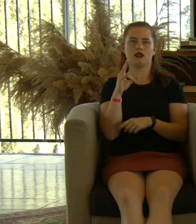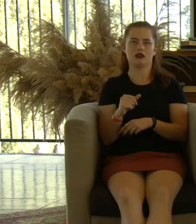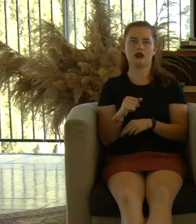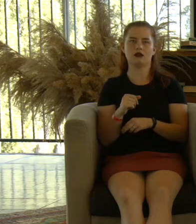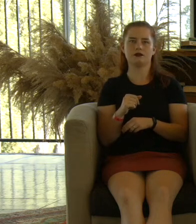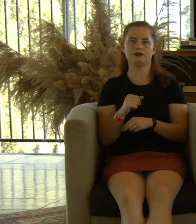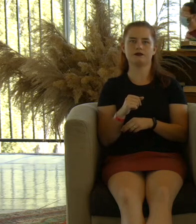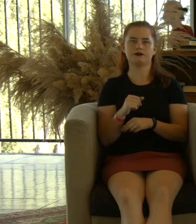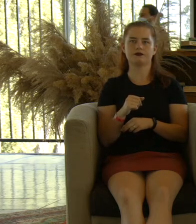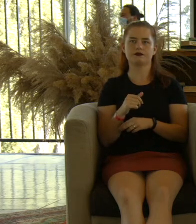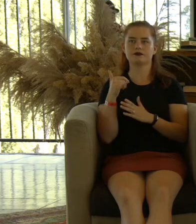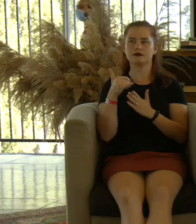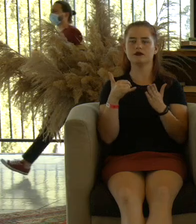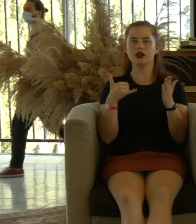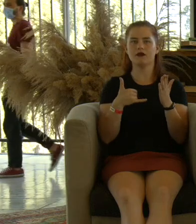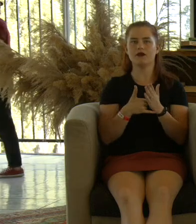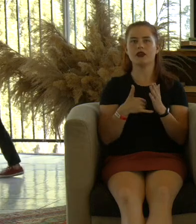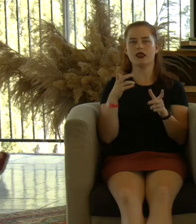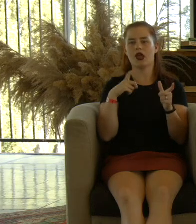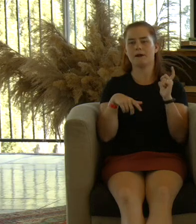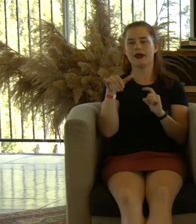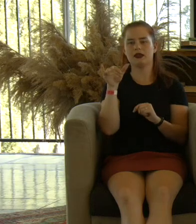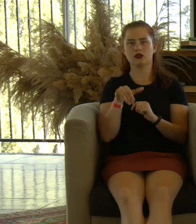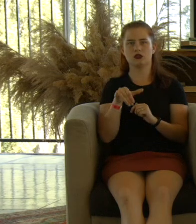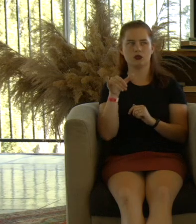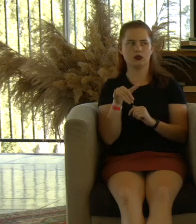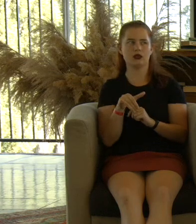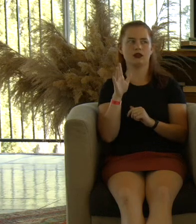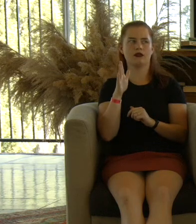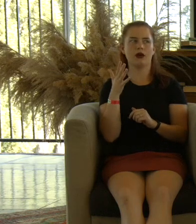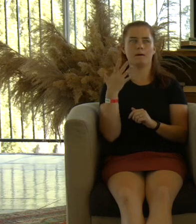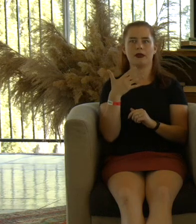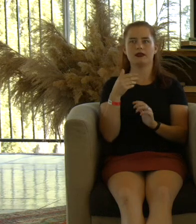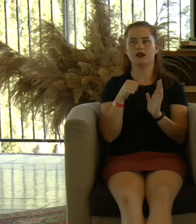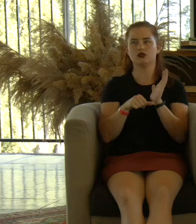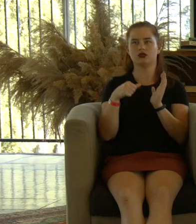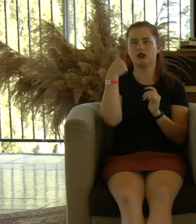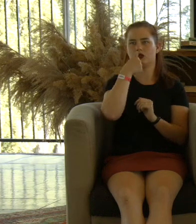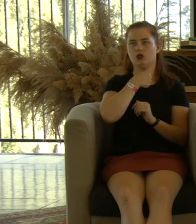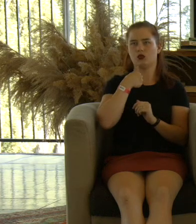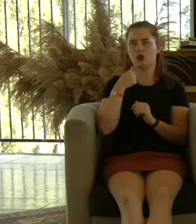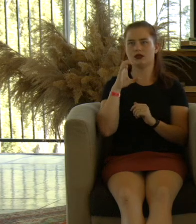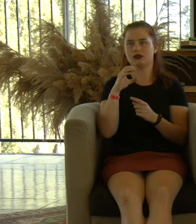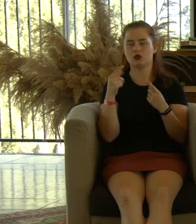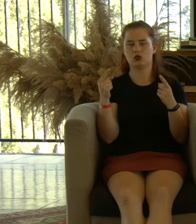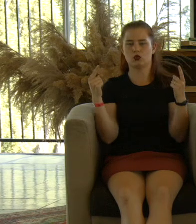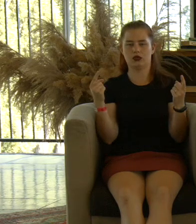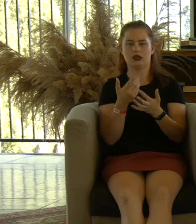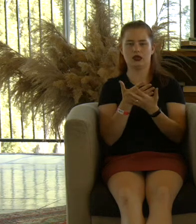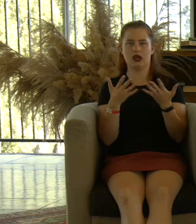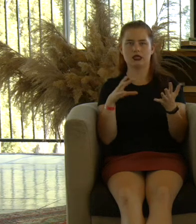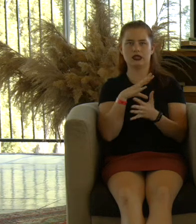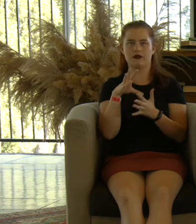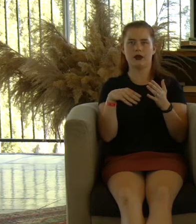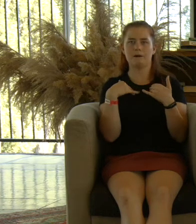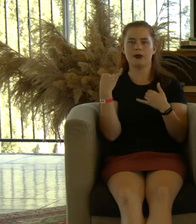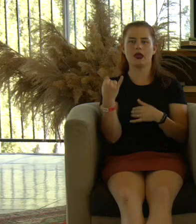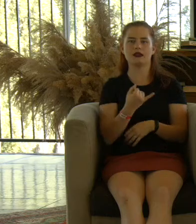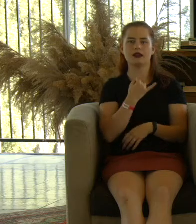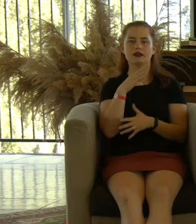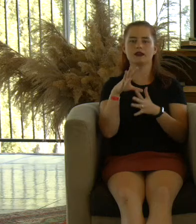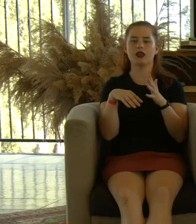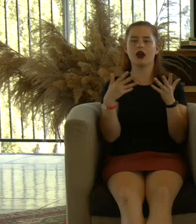винном институте Таирова, если не ошибаюсь, там, в 50-е, 60-е годы. из других сортов винограда. Мне интересны сорта